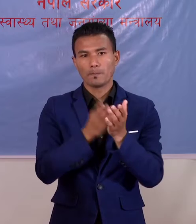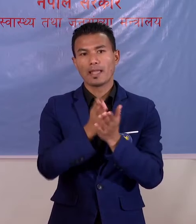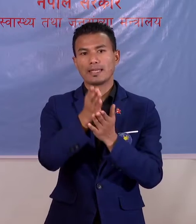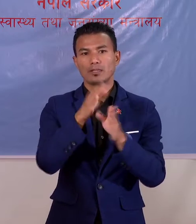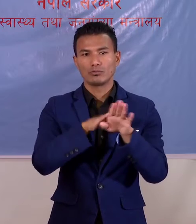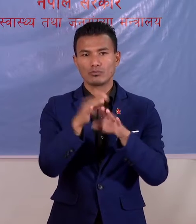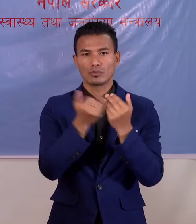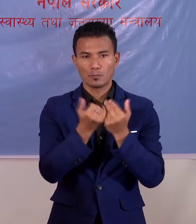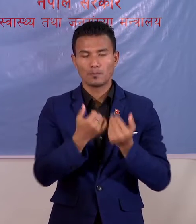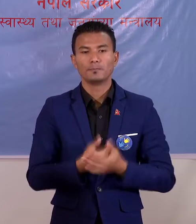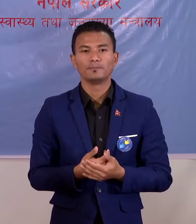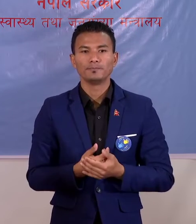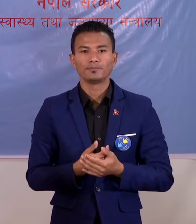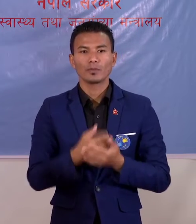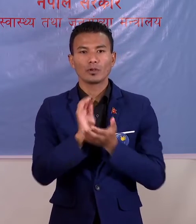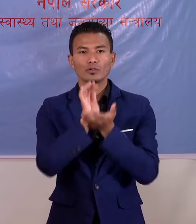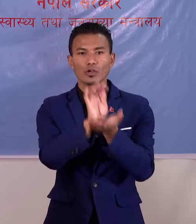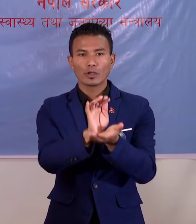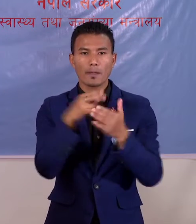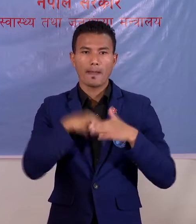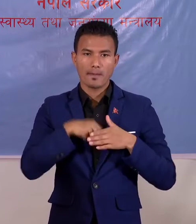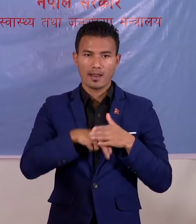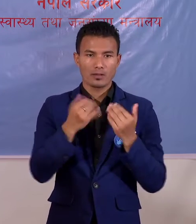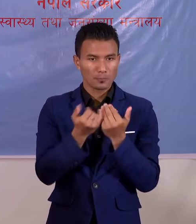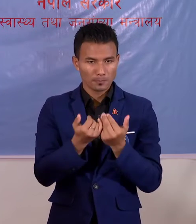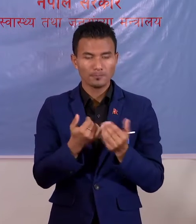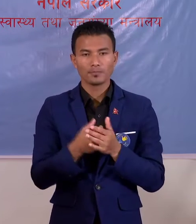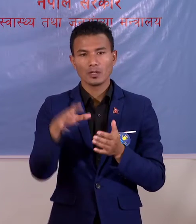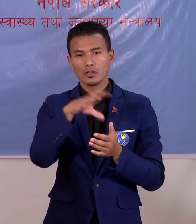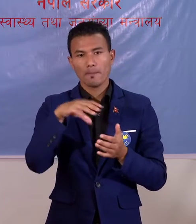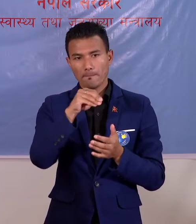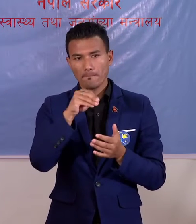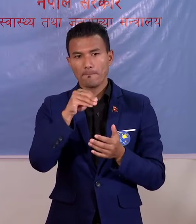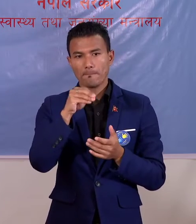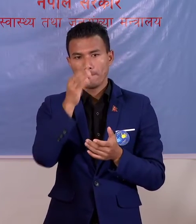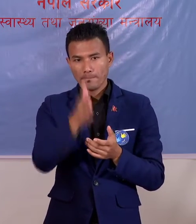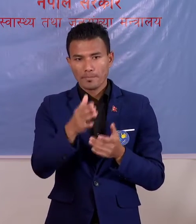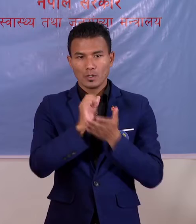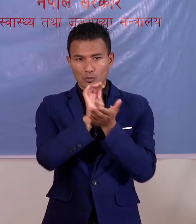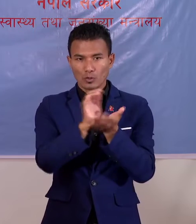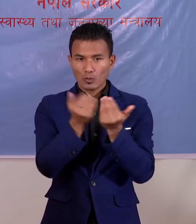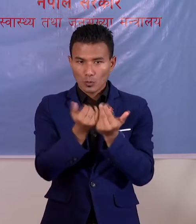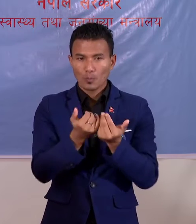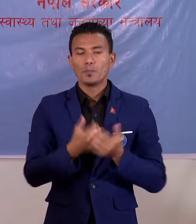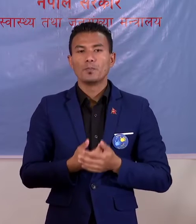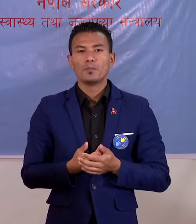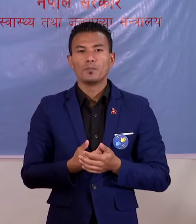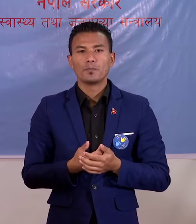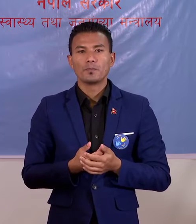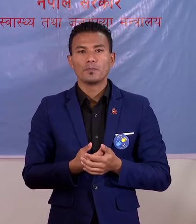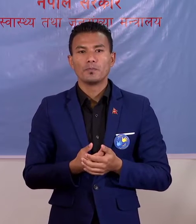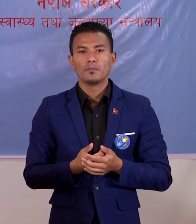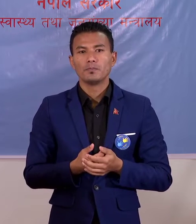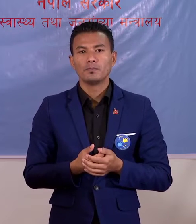बानी व्यवहारहरू गर्ने गरौँ। सहयोगी भावना राखौँ, सबैले सहयोग गरौँ।